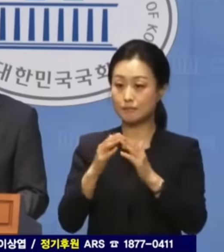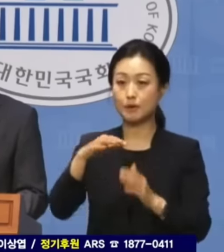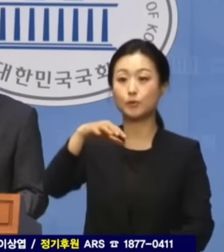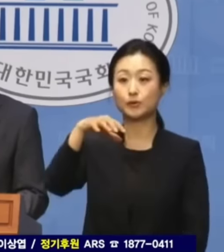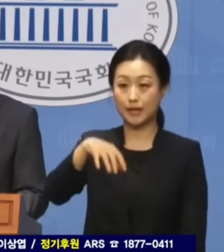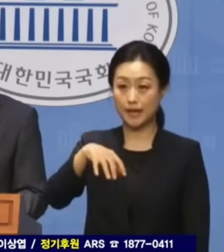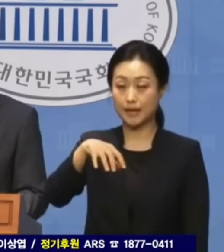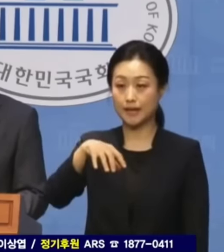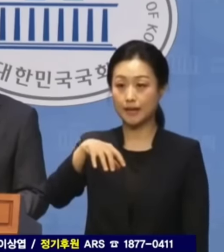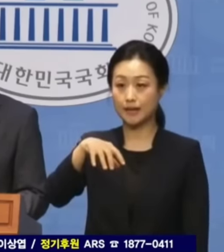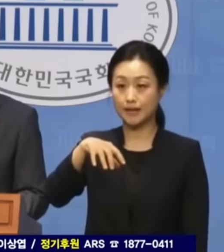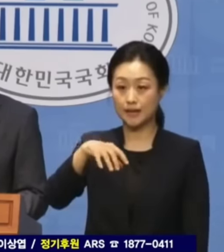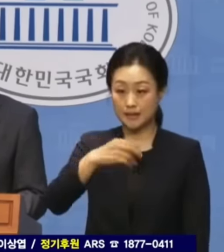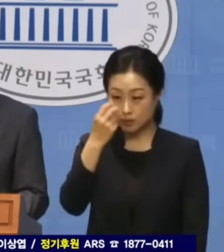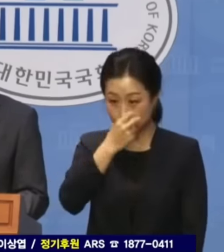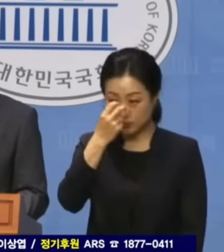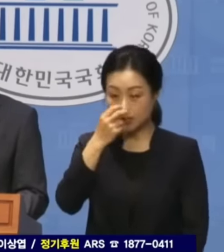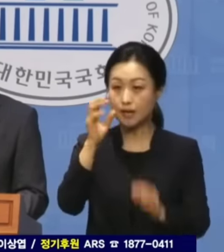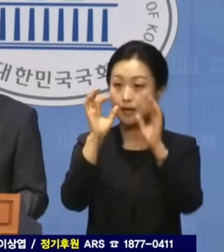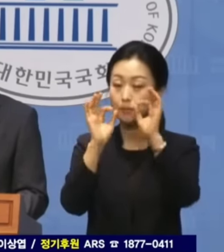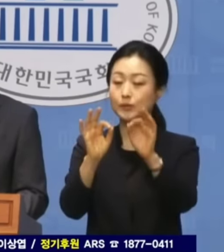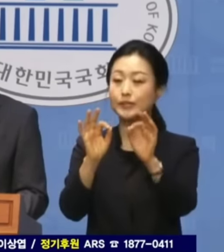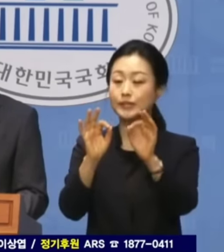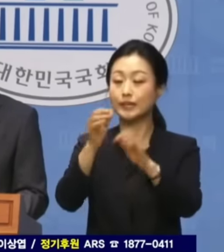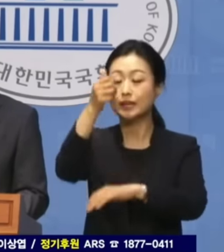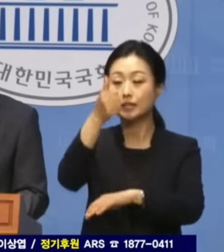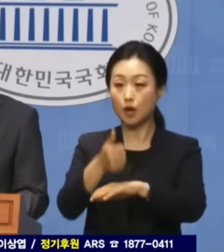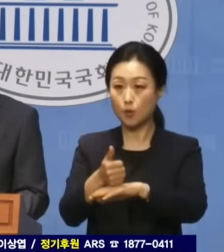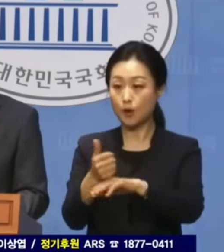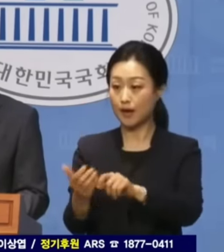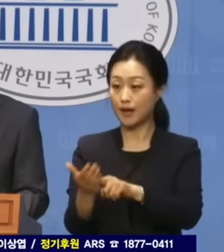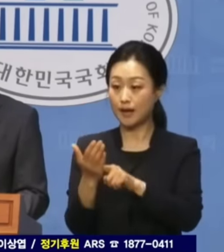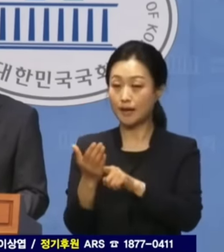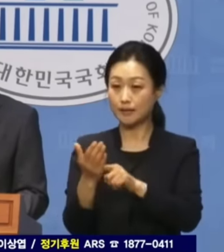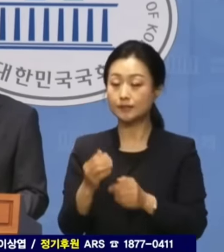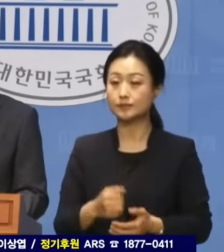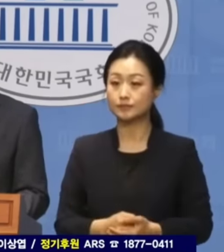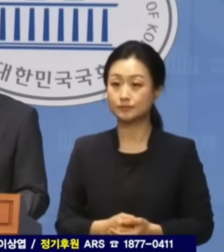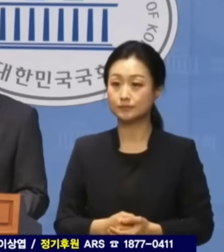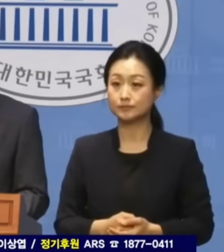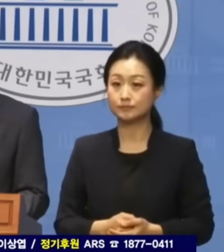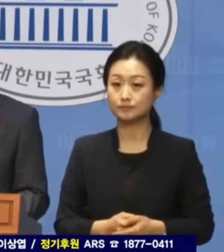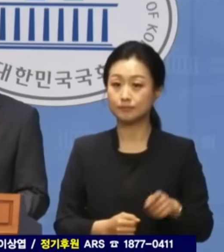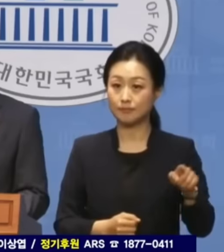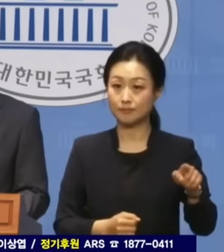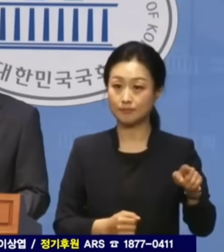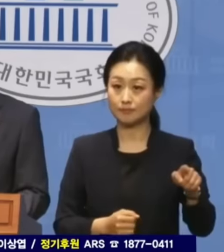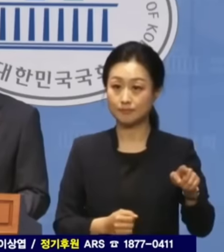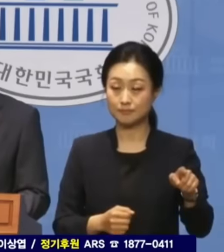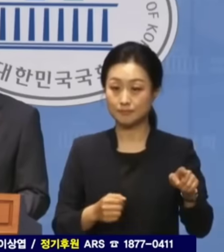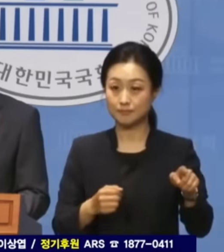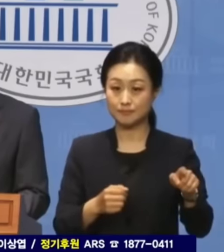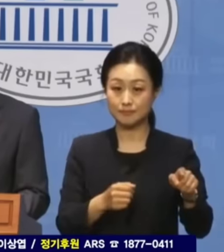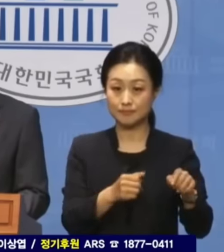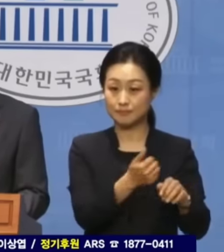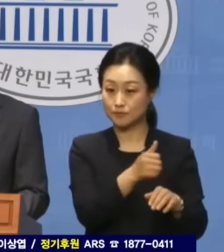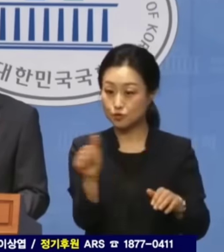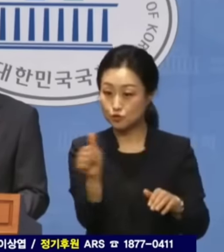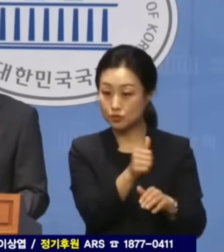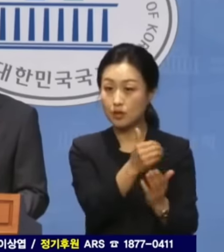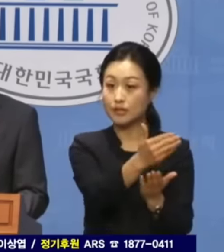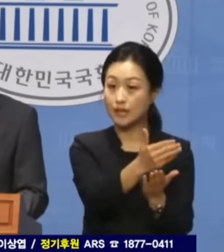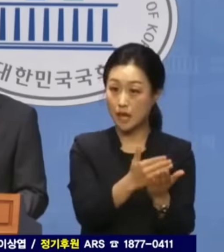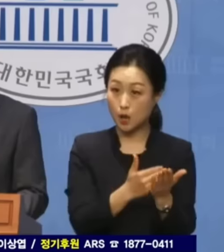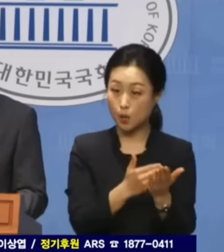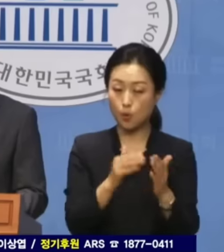서울중앙지방법원에서 사실 조회를 한 그 결과에 따라서 서울구치소가 회신한 장시호의 출정